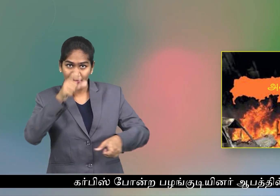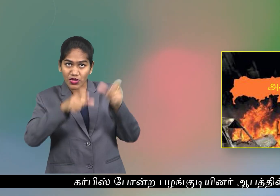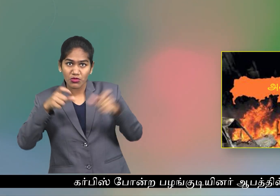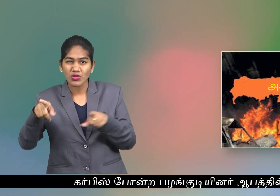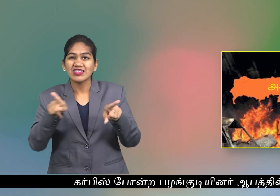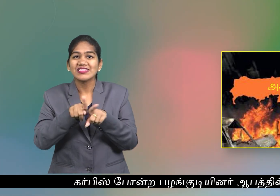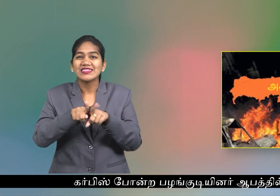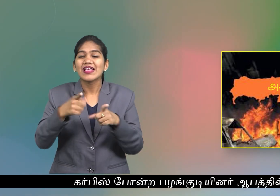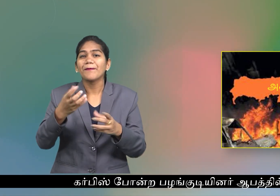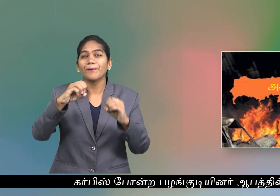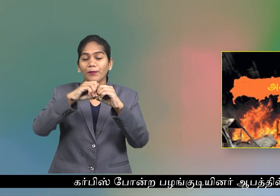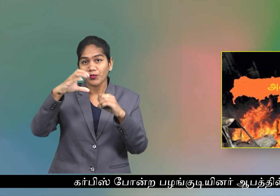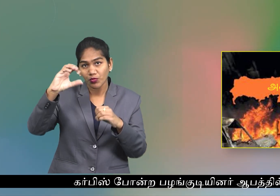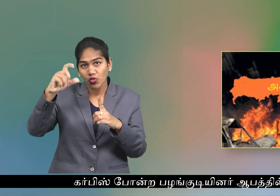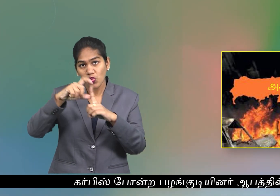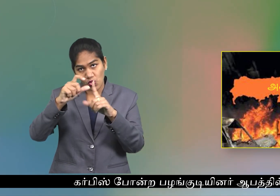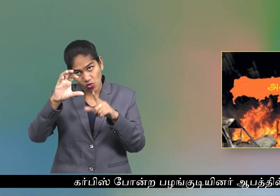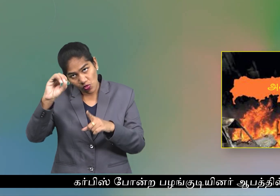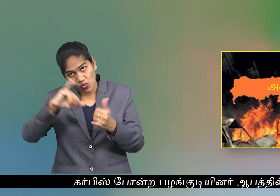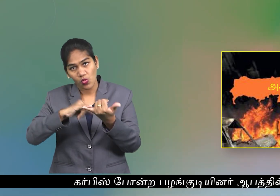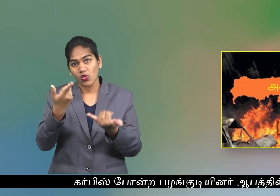போன்ற பழங்குடியினர் ஆபத்தில் இருந்தனர்.